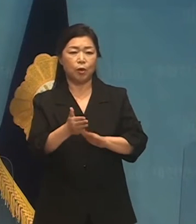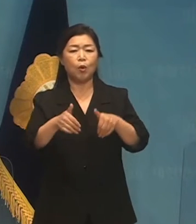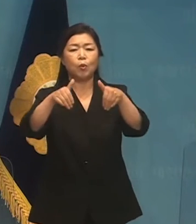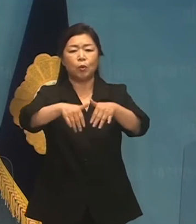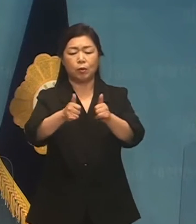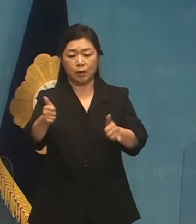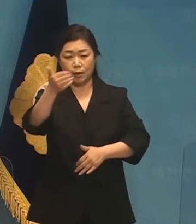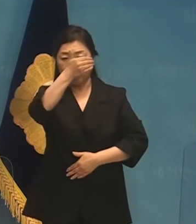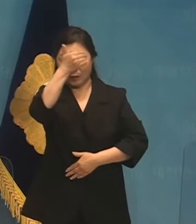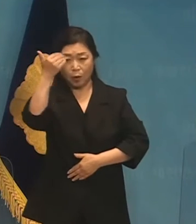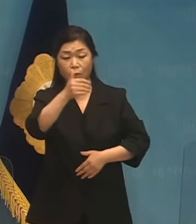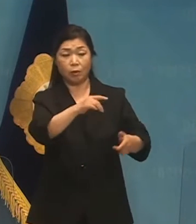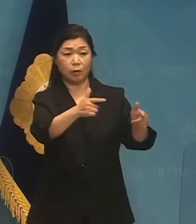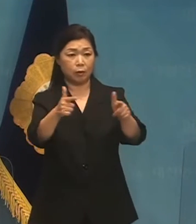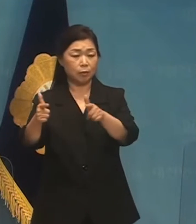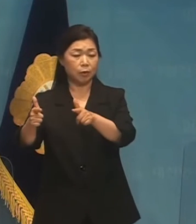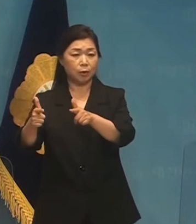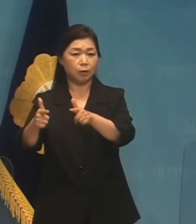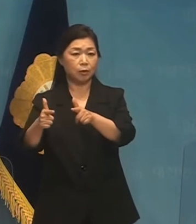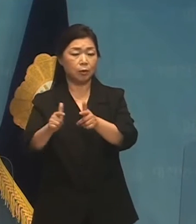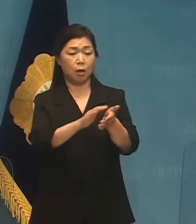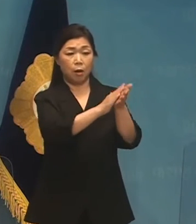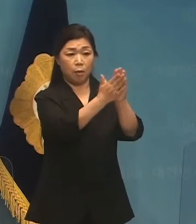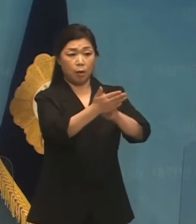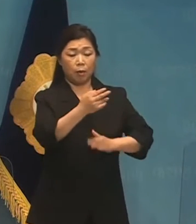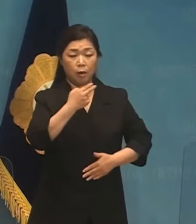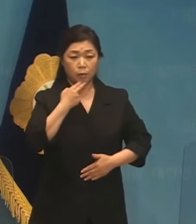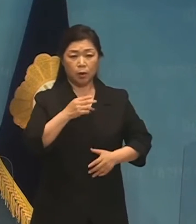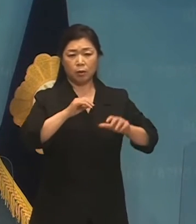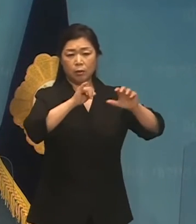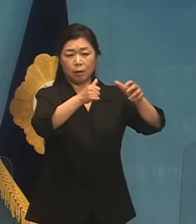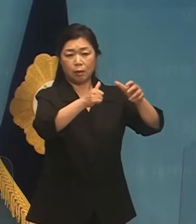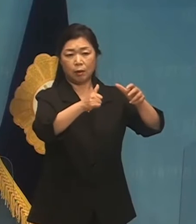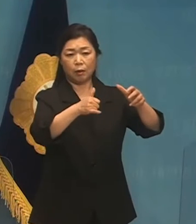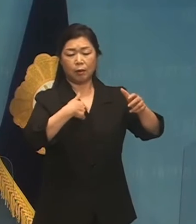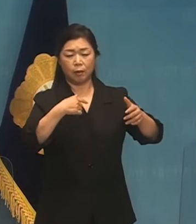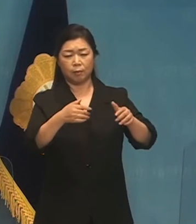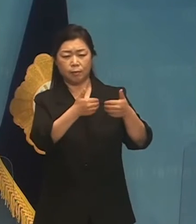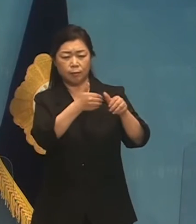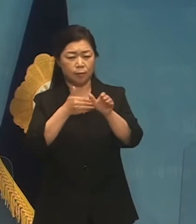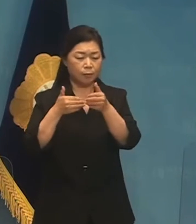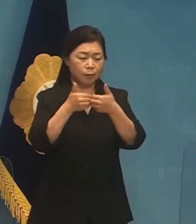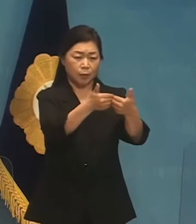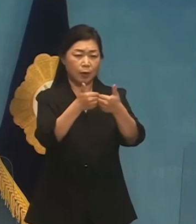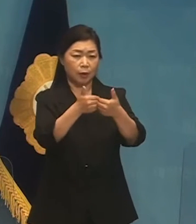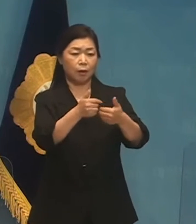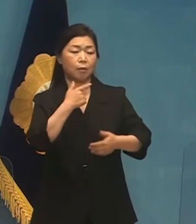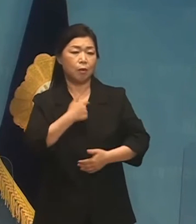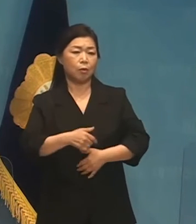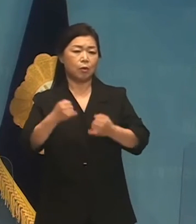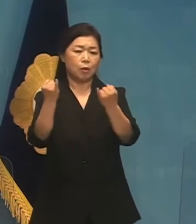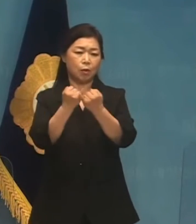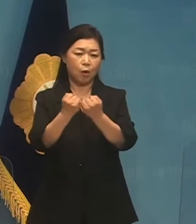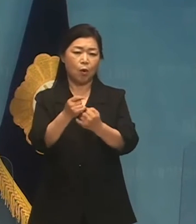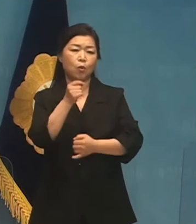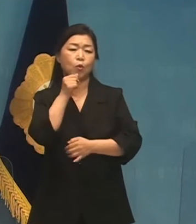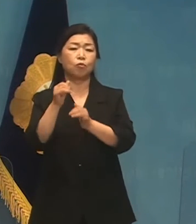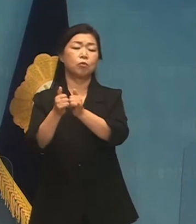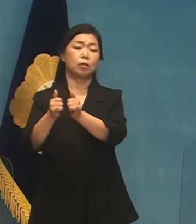노동자와 청년들, 변하지 않는 세상에 저항했던 여성과